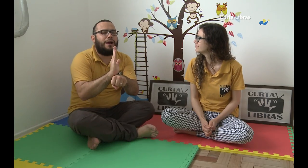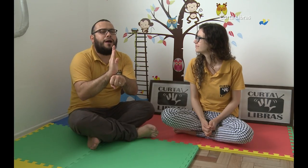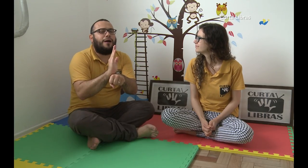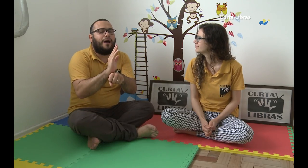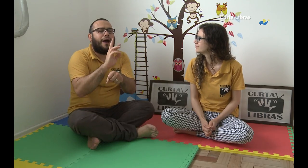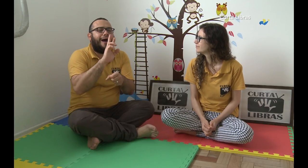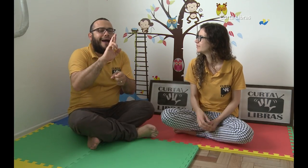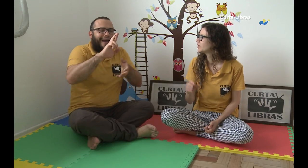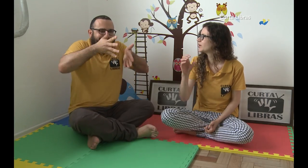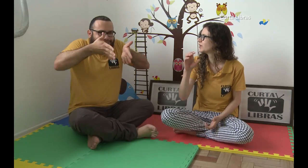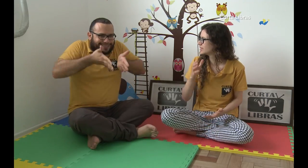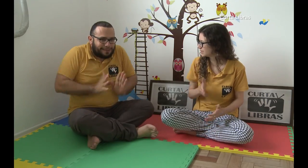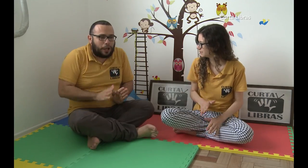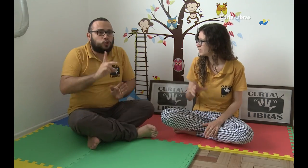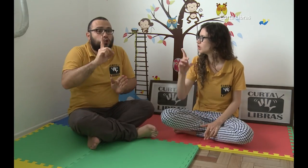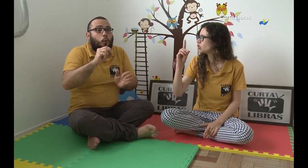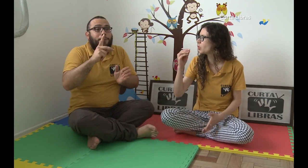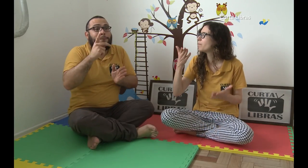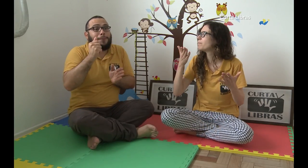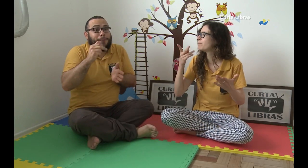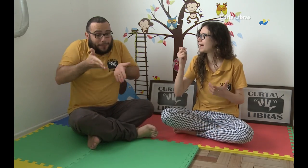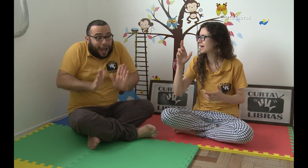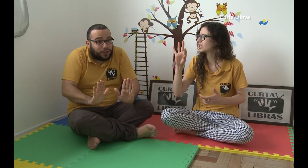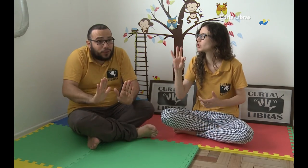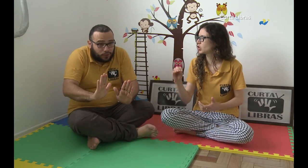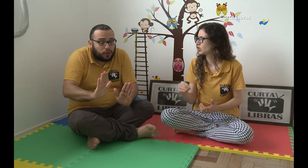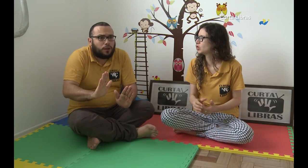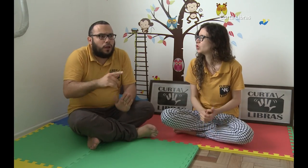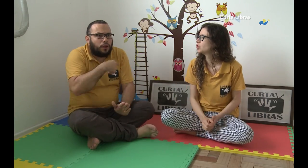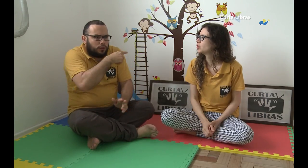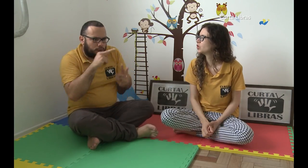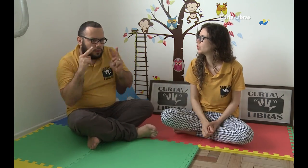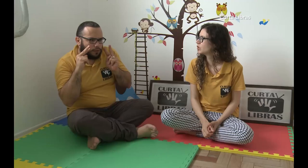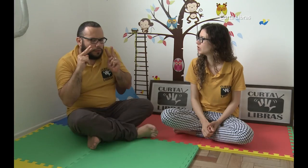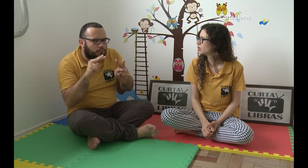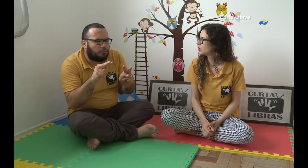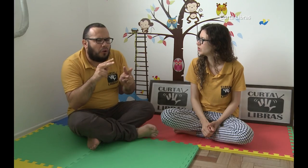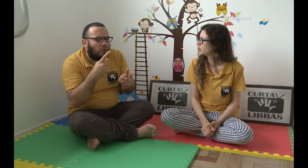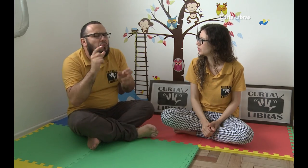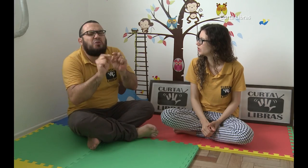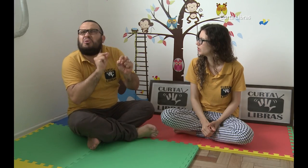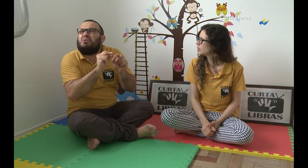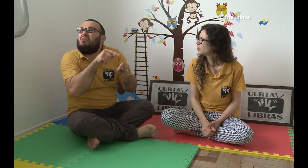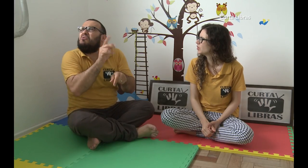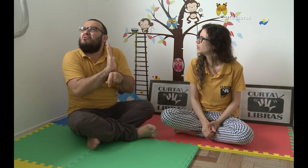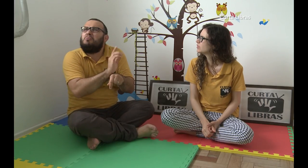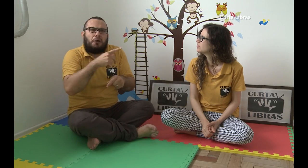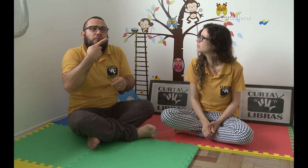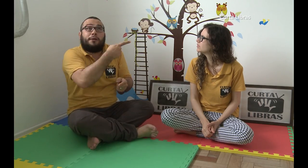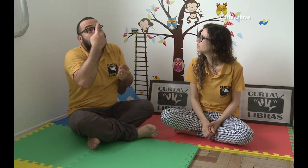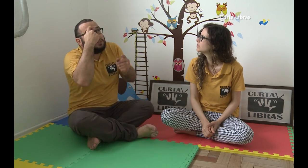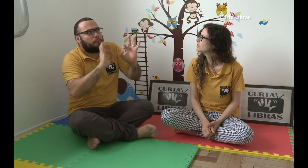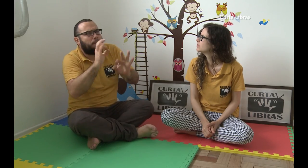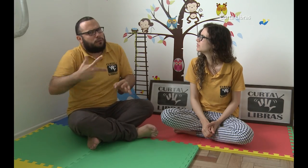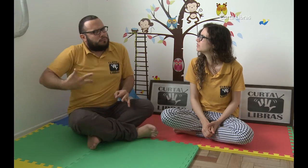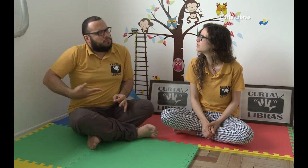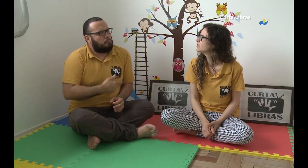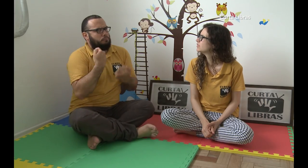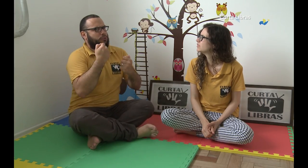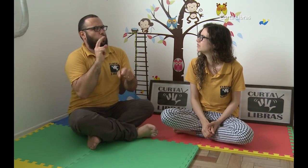Embora tenhamos primeiro pensado na cesárea Como eu disse Mas assistimos esse documentário E nos emocionamos muito